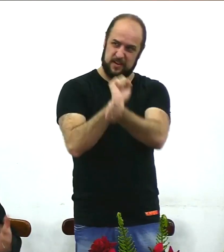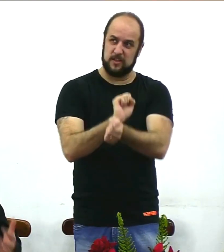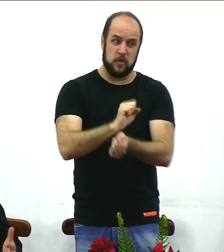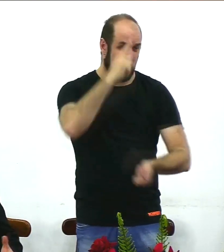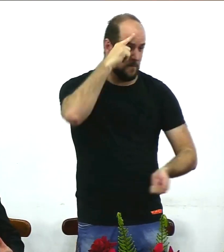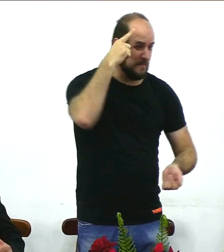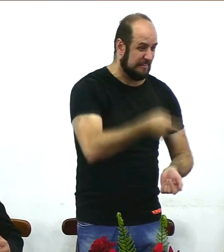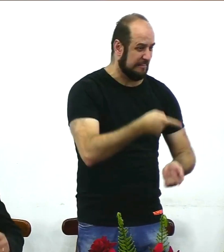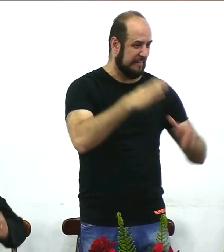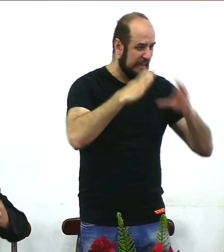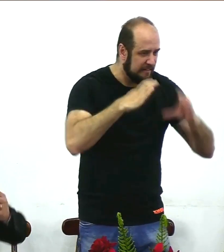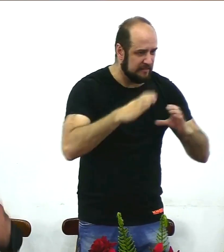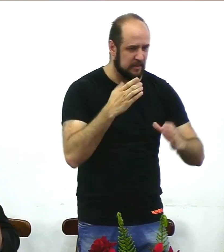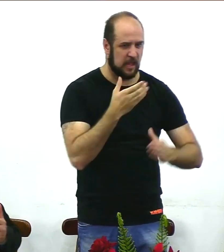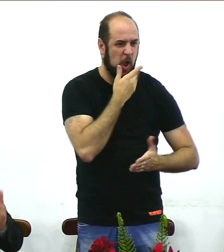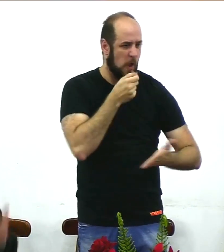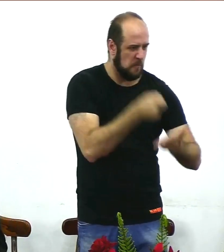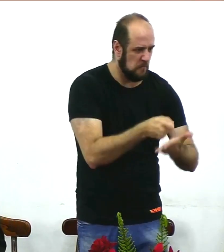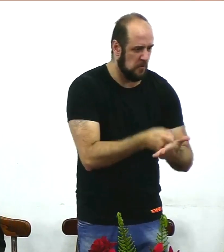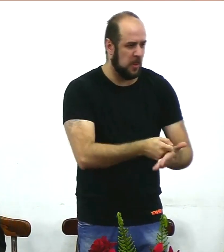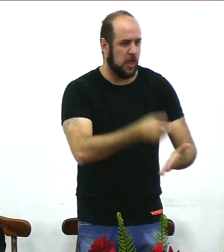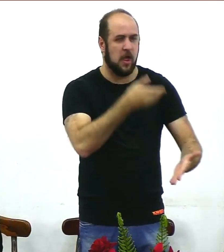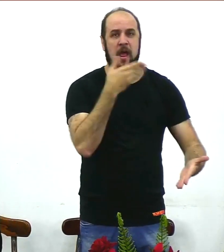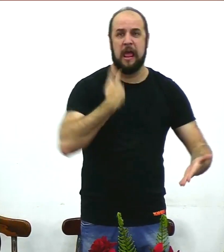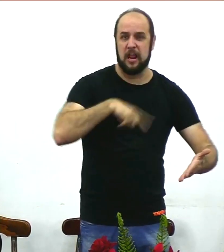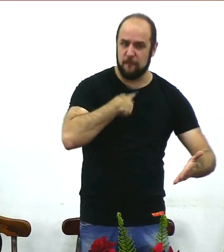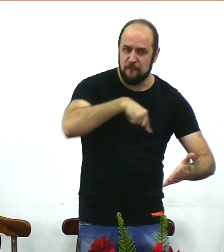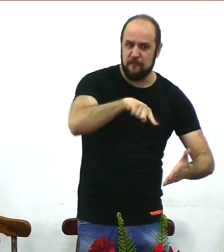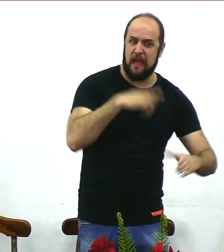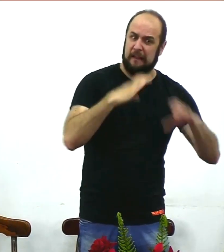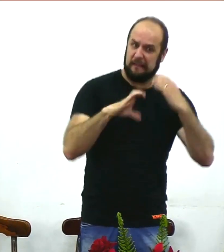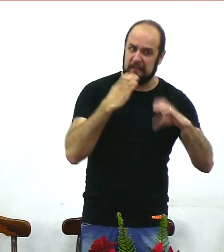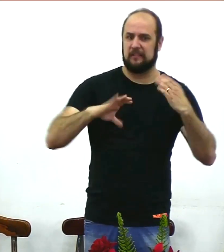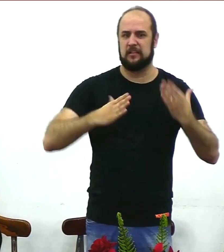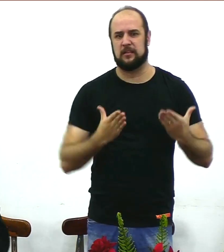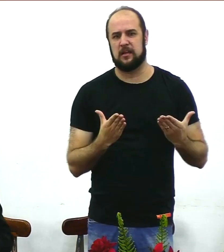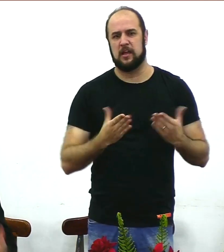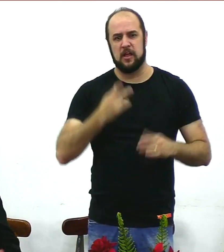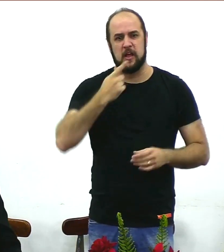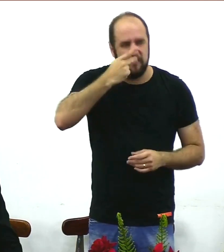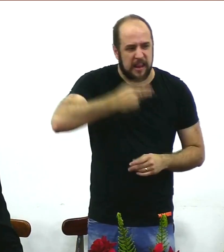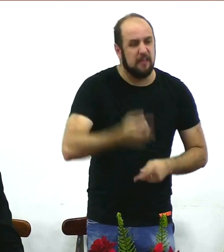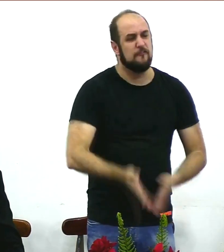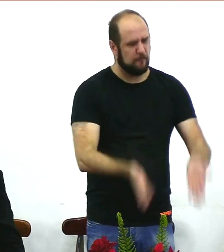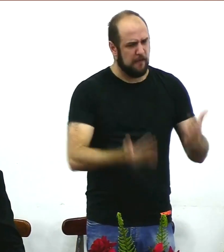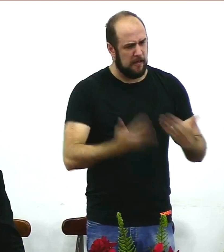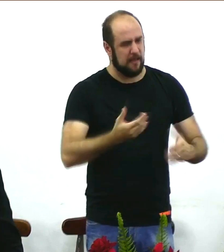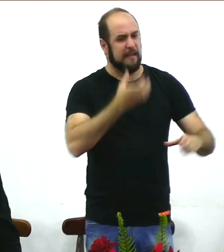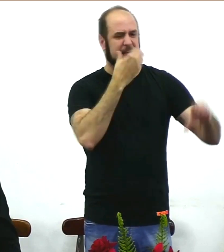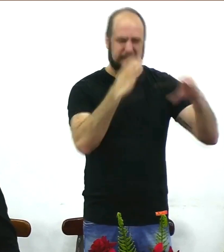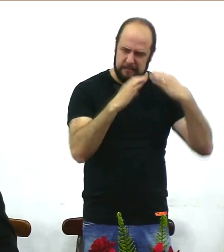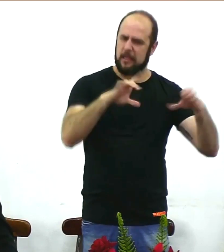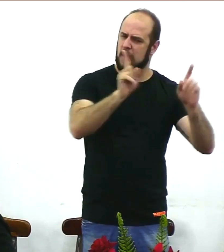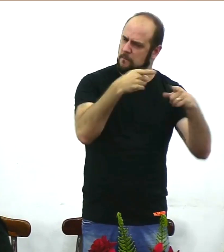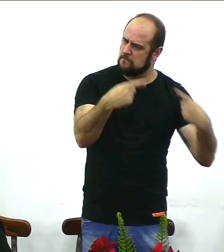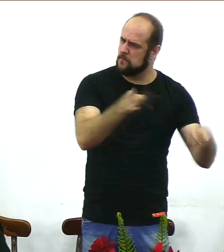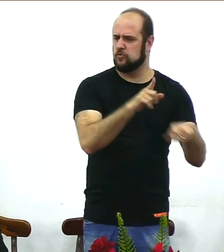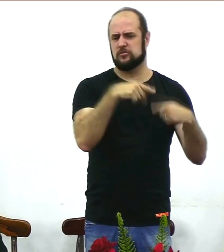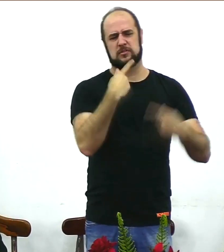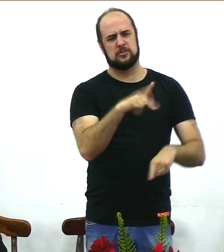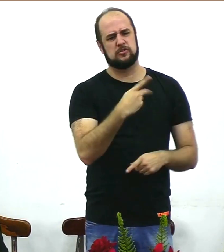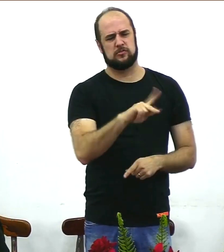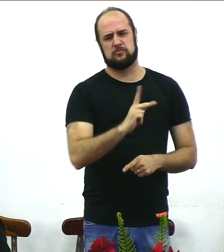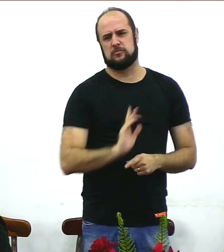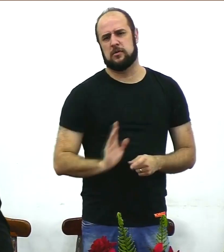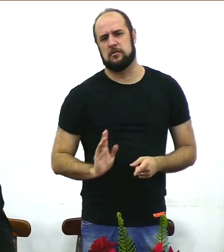as harpas. Quando? Nas derrotas. No momento em que eles são afligidos, então eles não conseguem cantar.